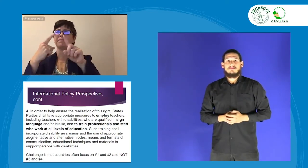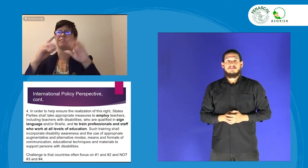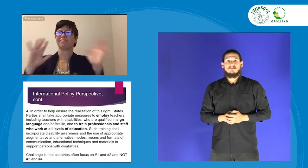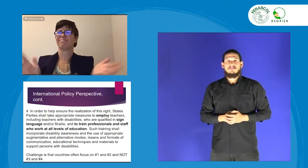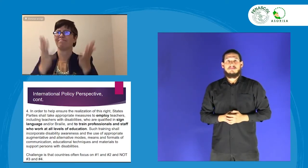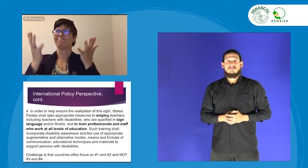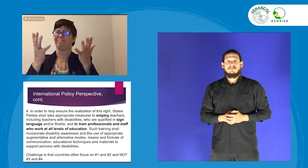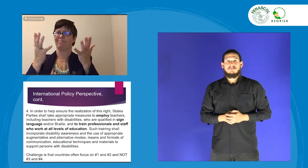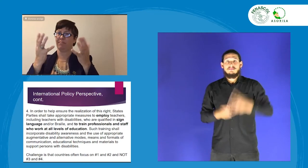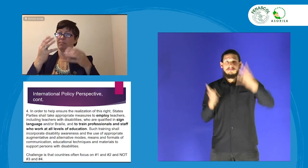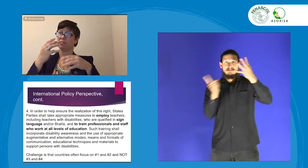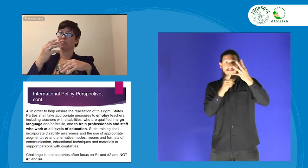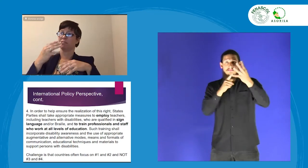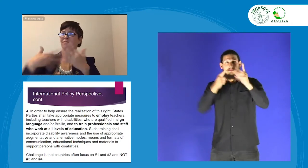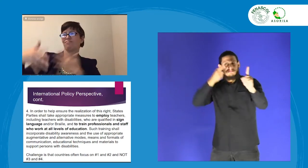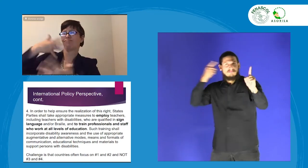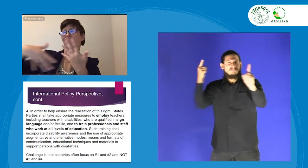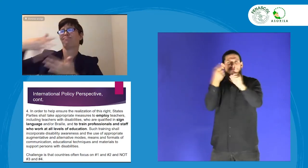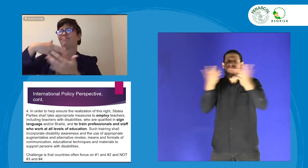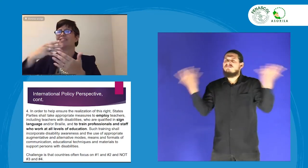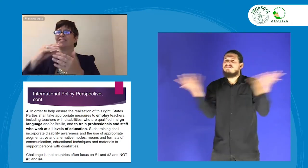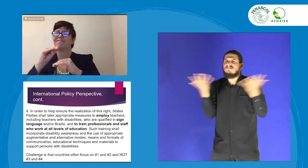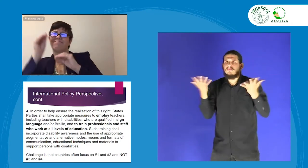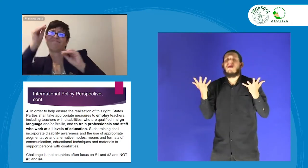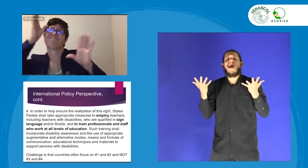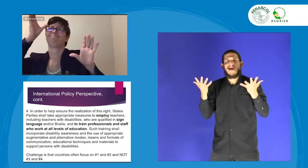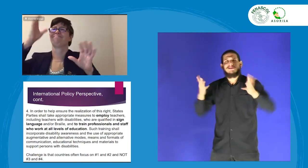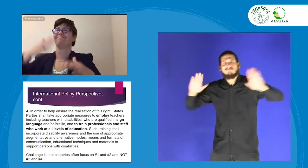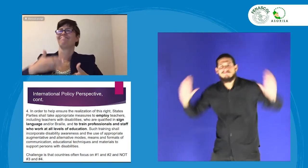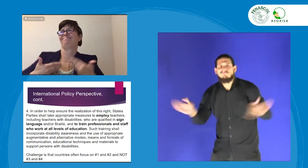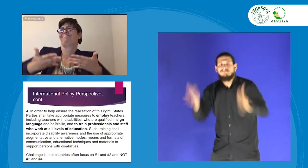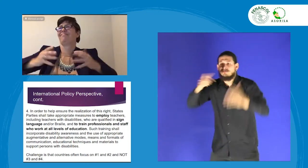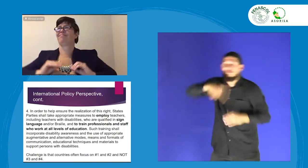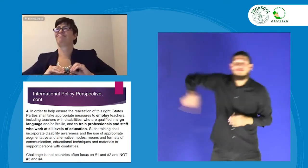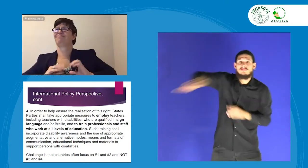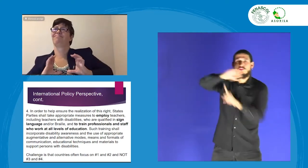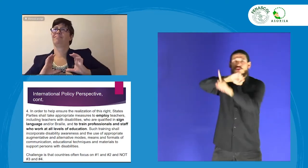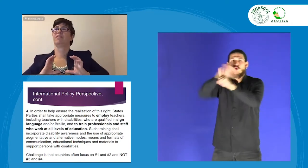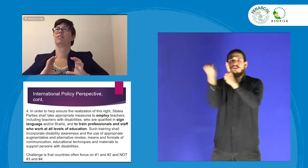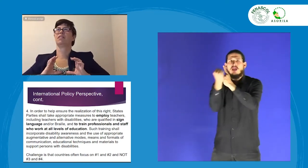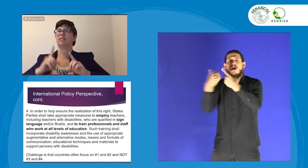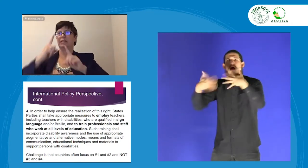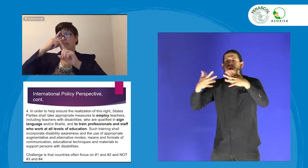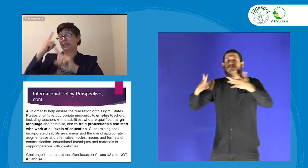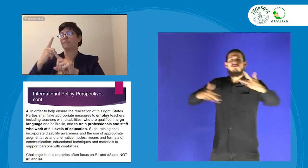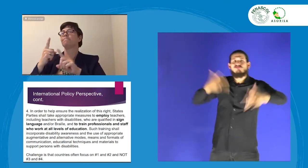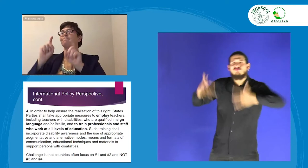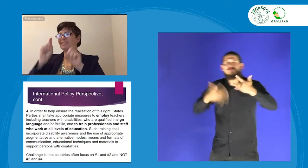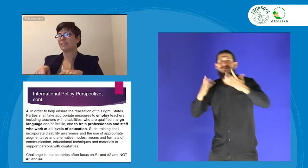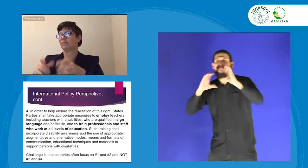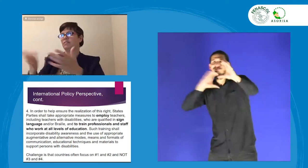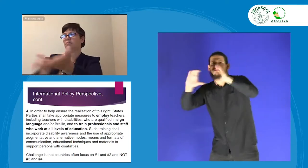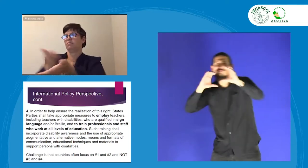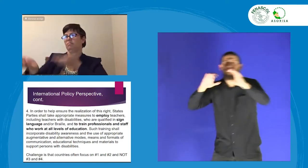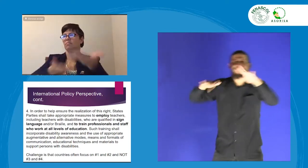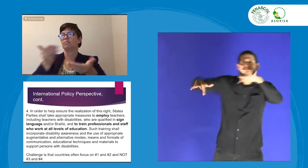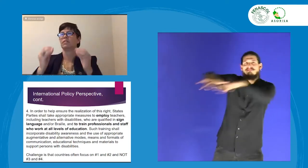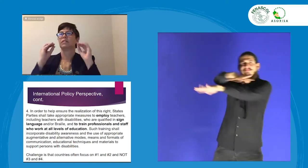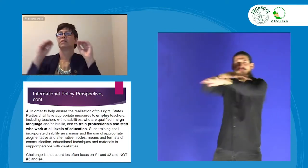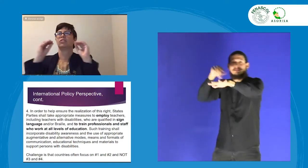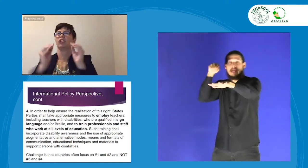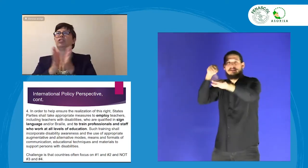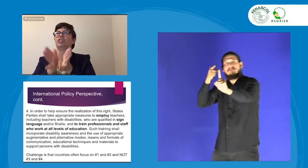Aquí encontramos que el objetivo es que para que realmente exista esta situación de estar a gusto